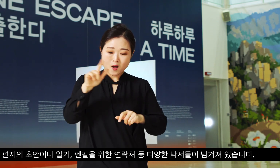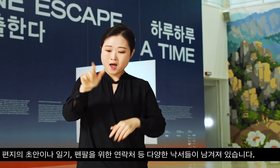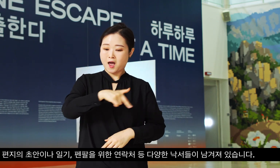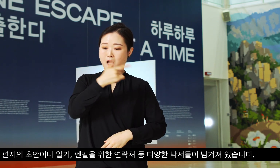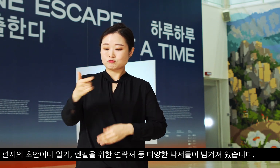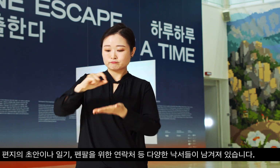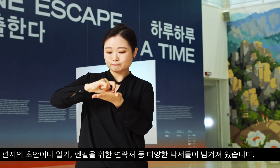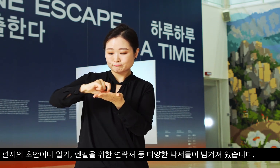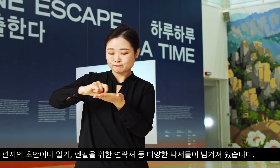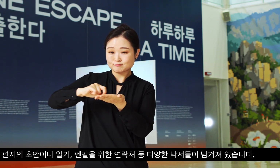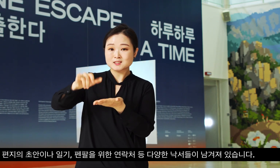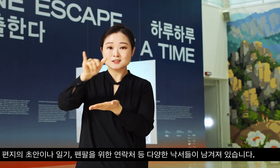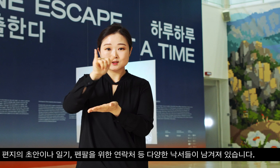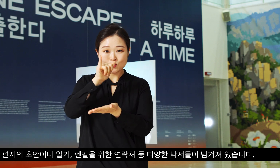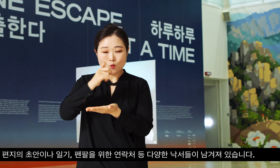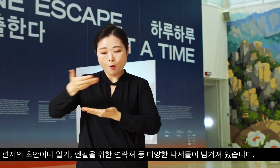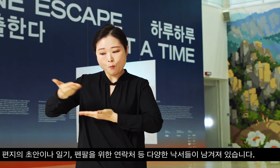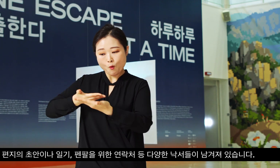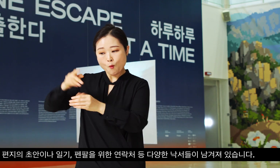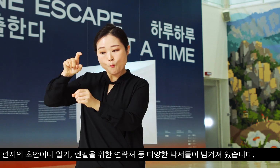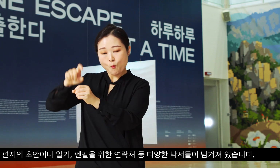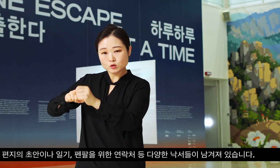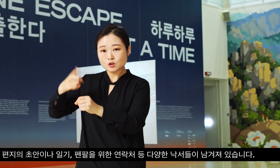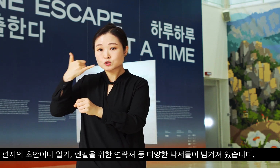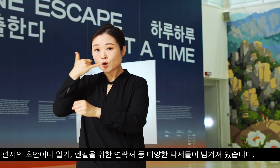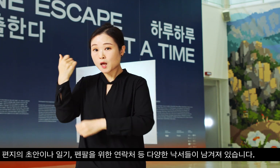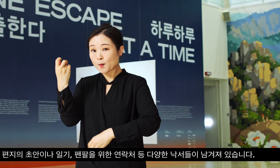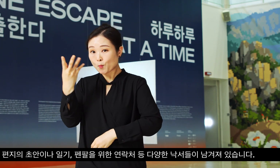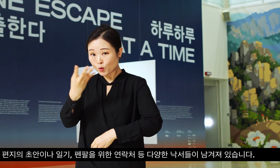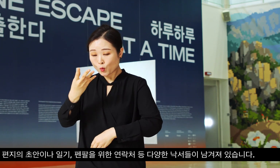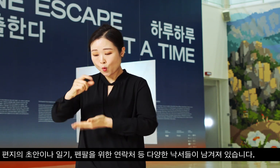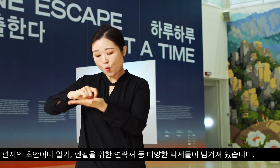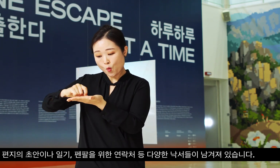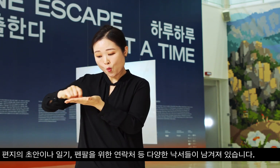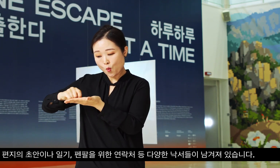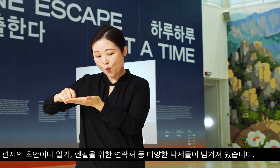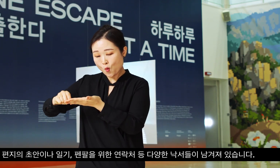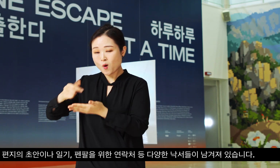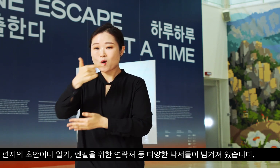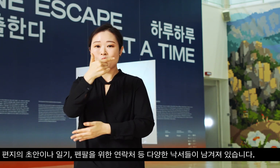펜팔을 위한 연락처 등 다양한 낙서들이 남겨져 있습니다.